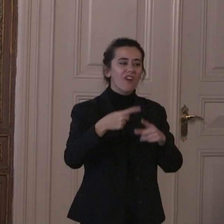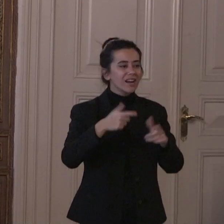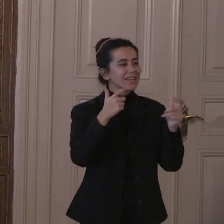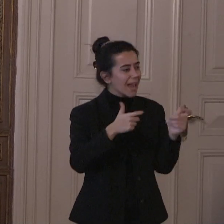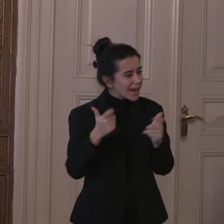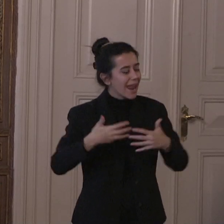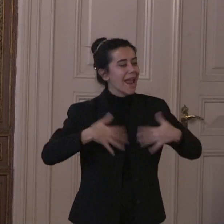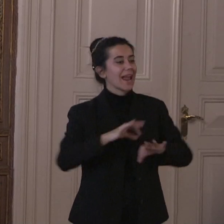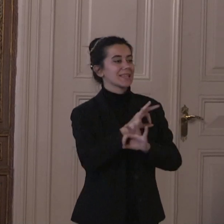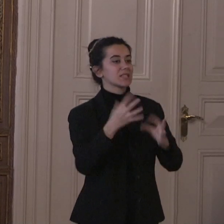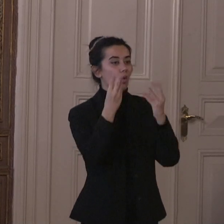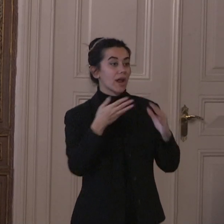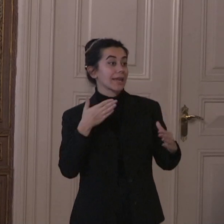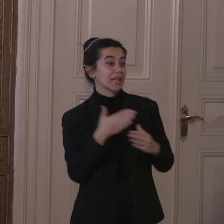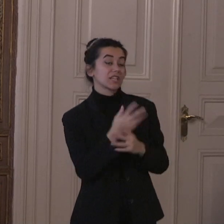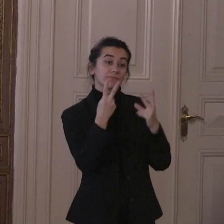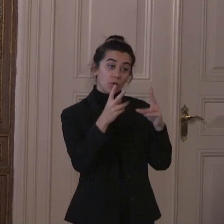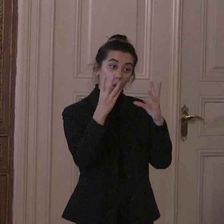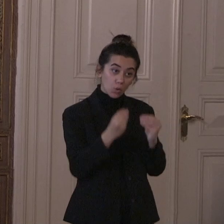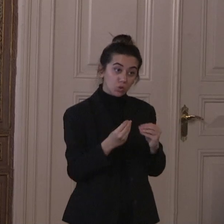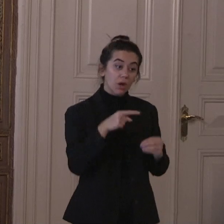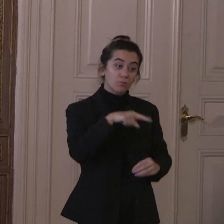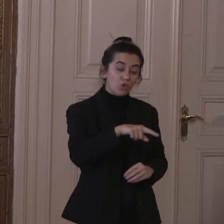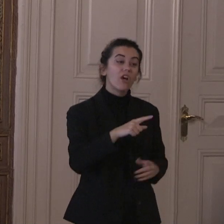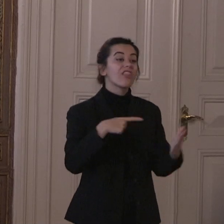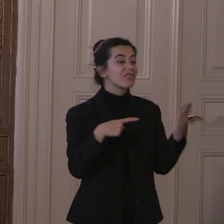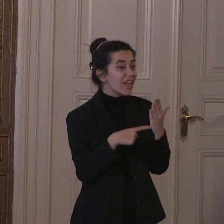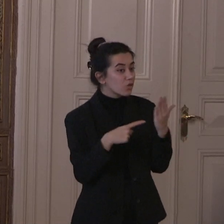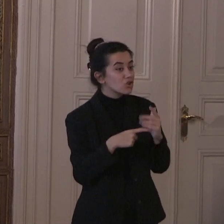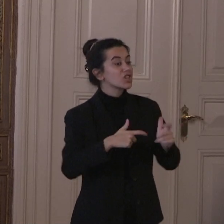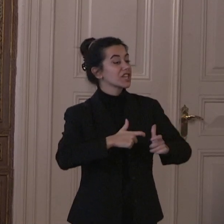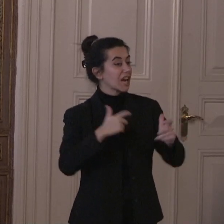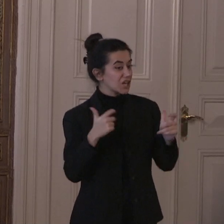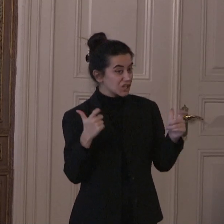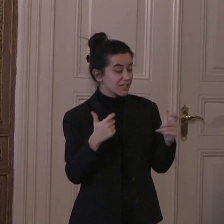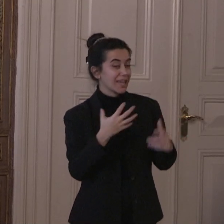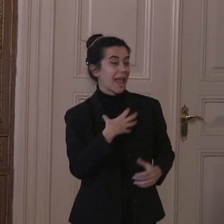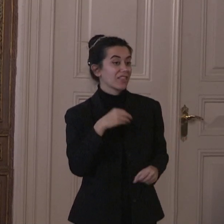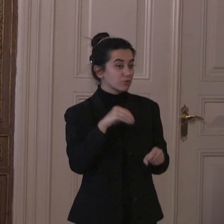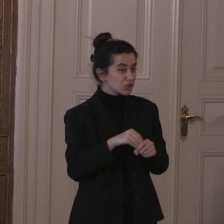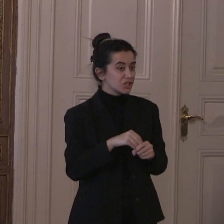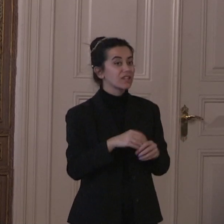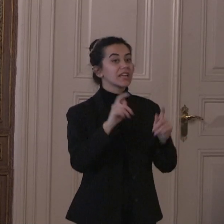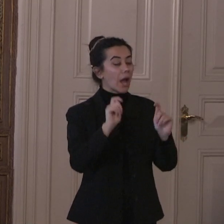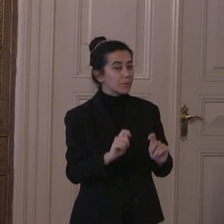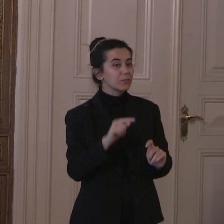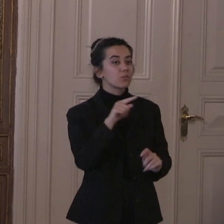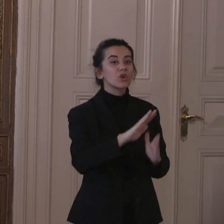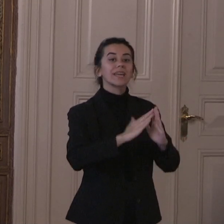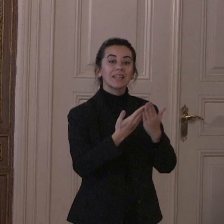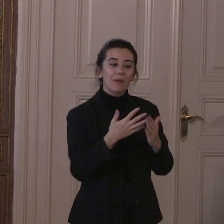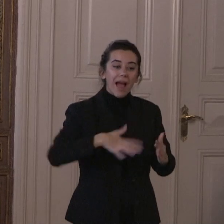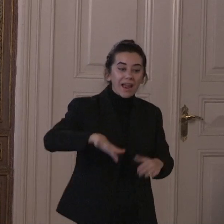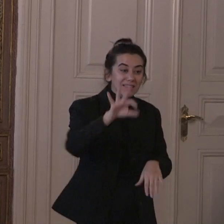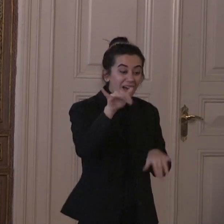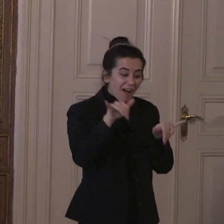eşit katılabildiğimde, her teknolojiyi dolu dolu kullanabildiğimde, kitapları herkesle aynı anda